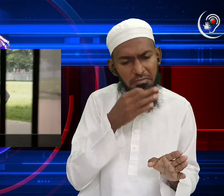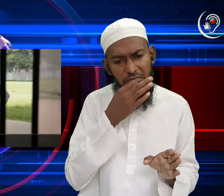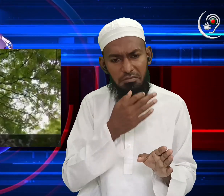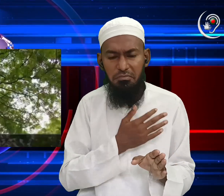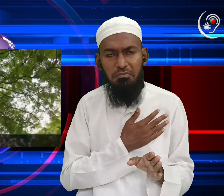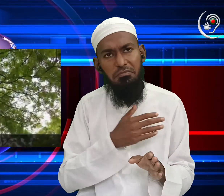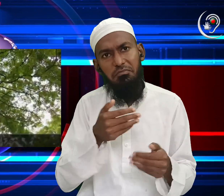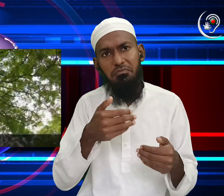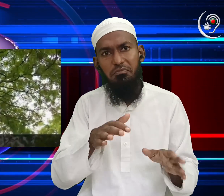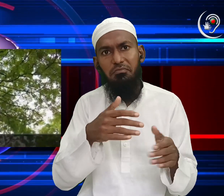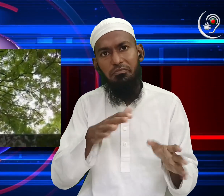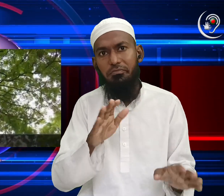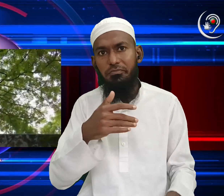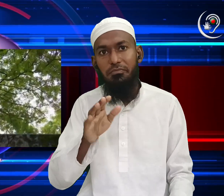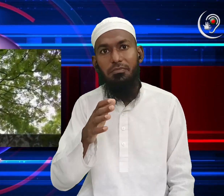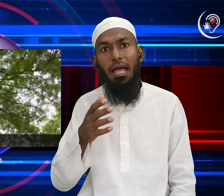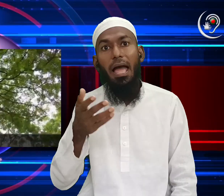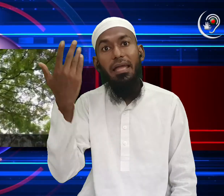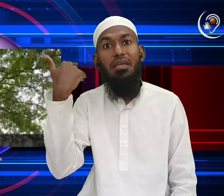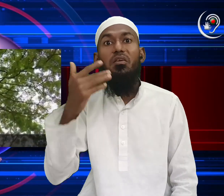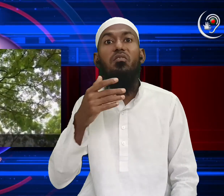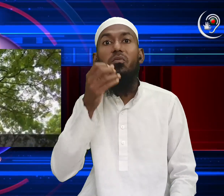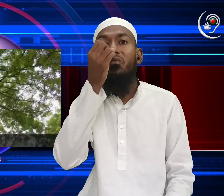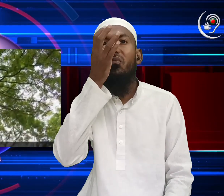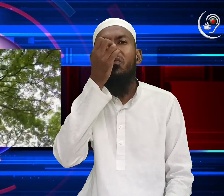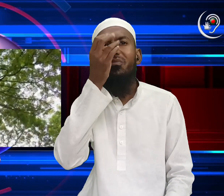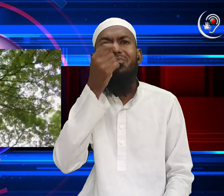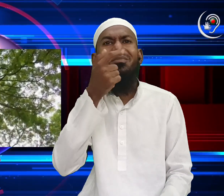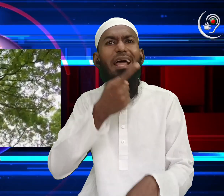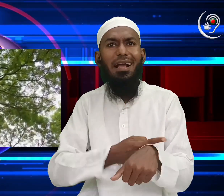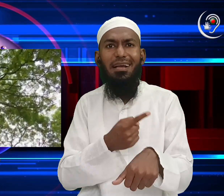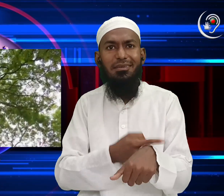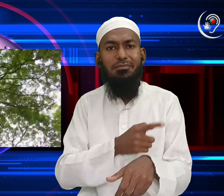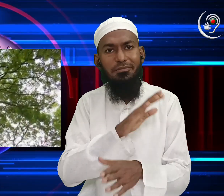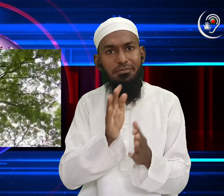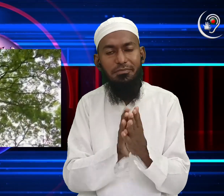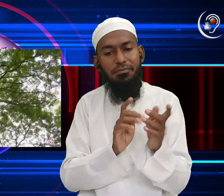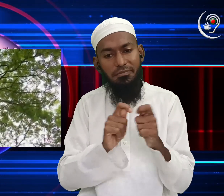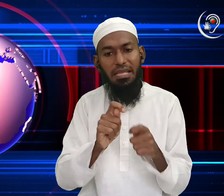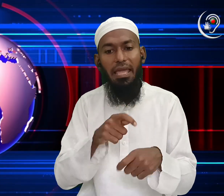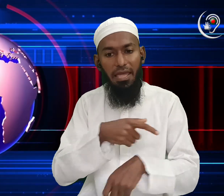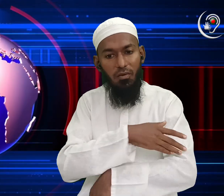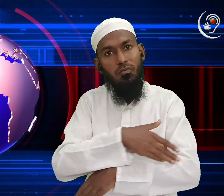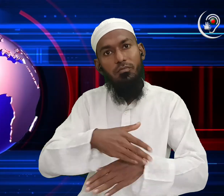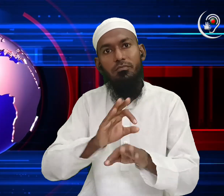ফয়সাল মাহমুদ, যমুনা নিউজ, ঢাকা।